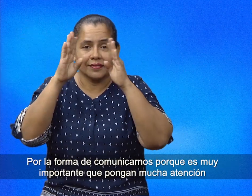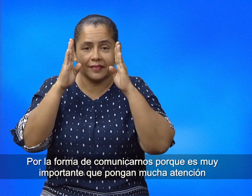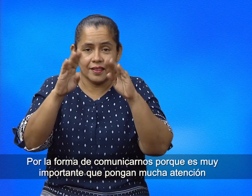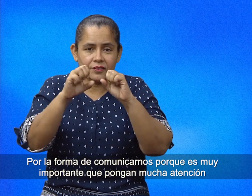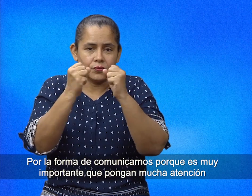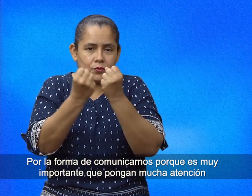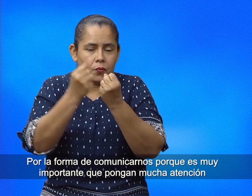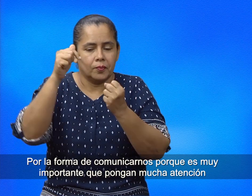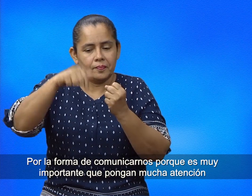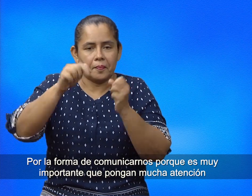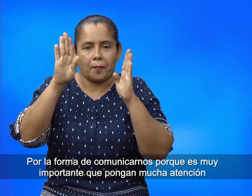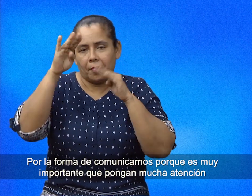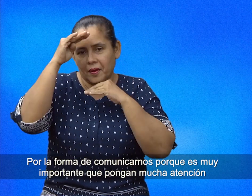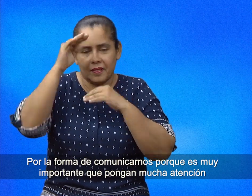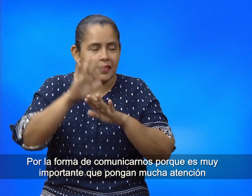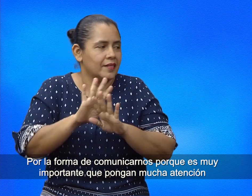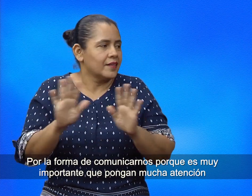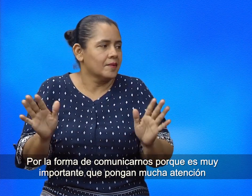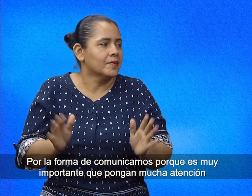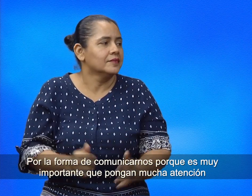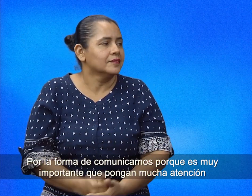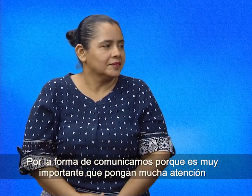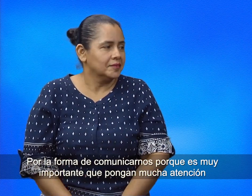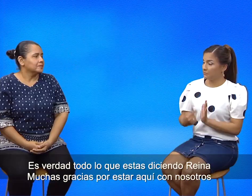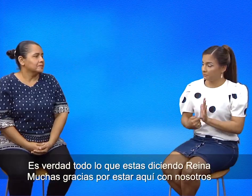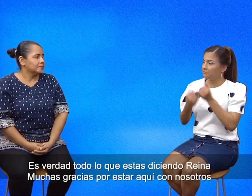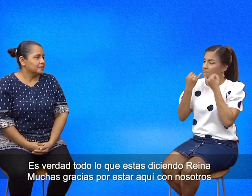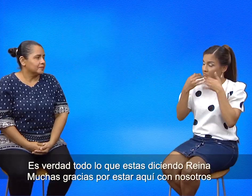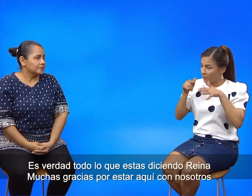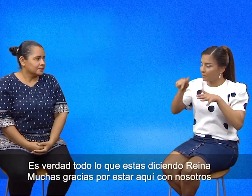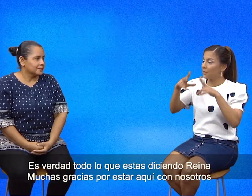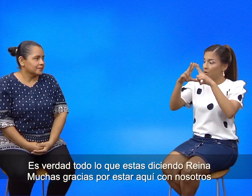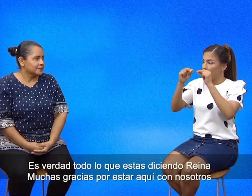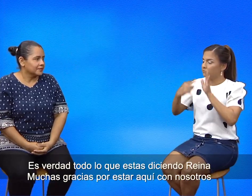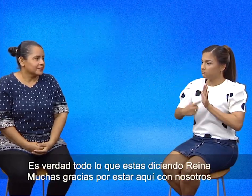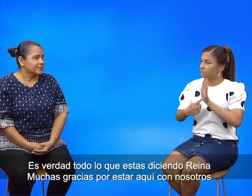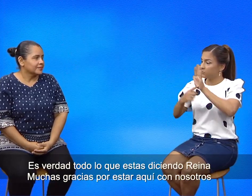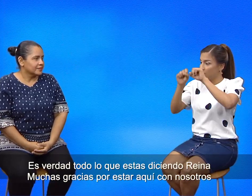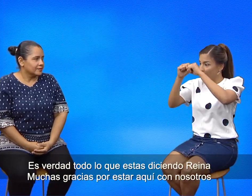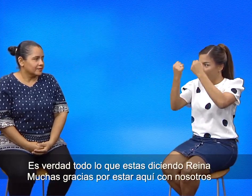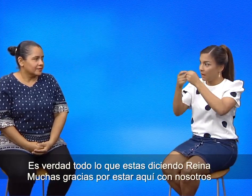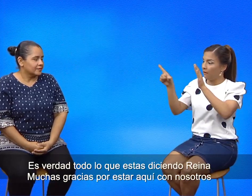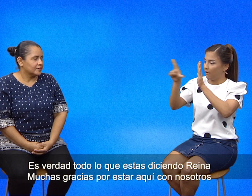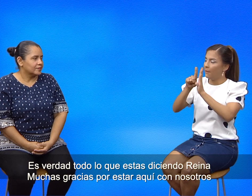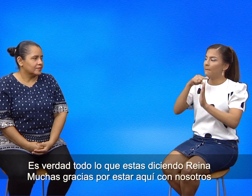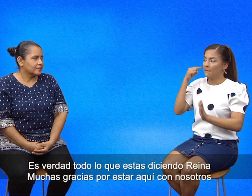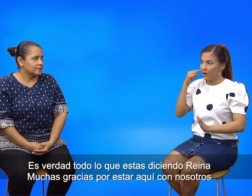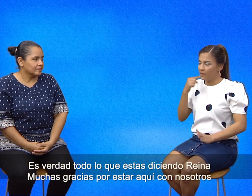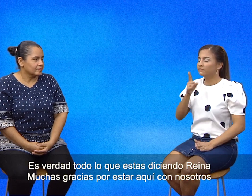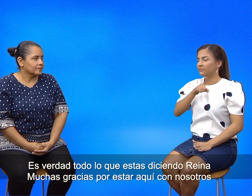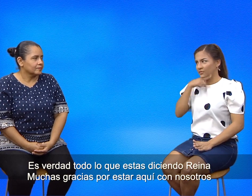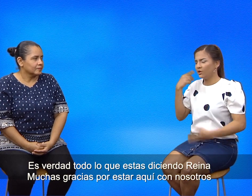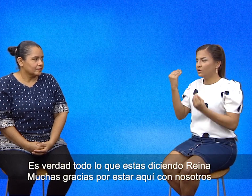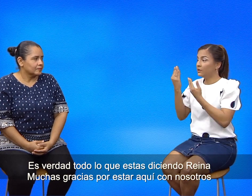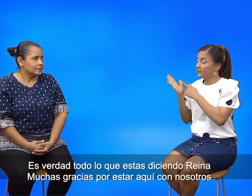importante que pongan mucha atención. Es verdad todo lo que tú estás diciendo, Reina. Muchas gracias por